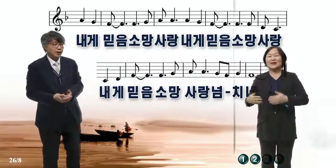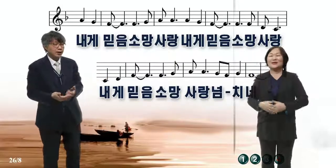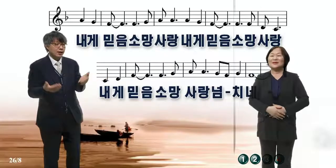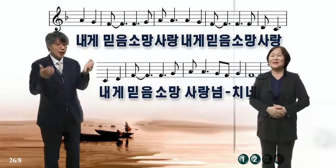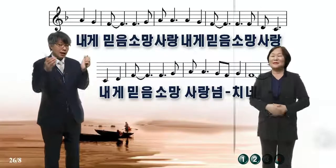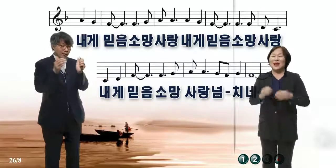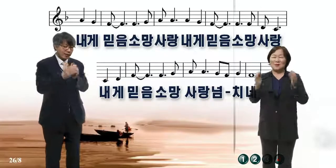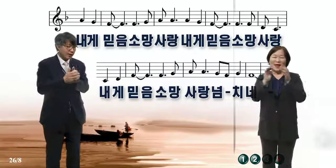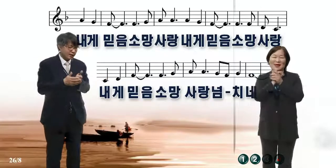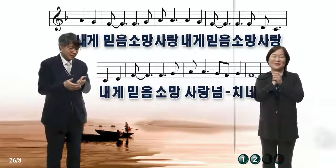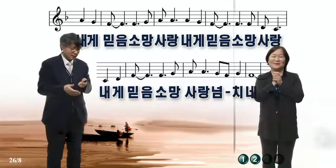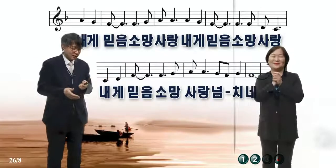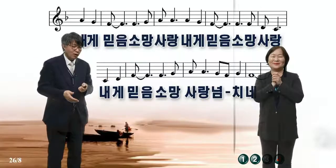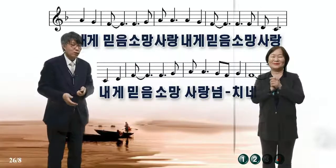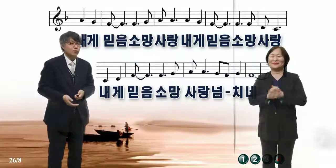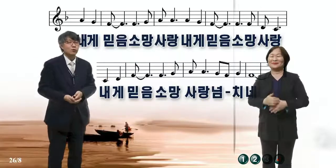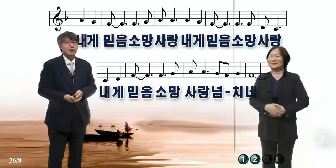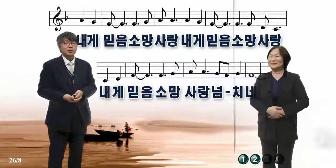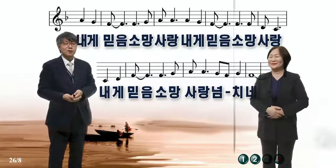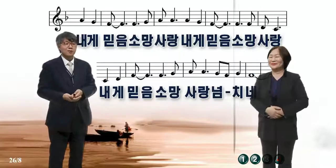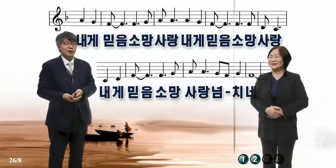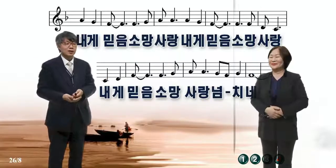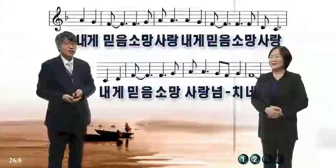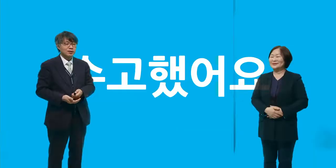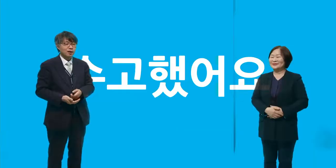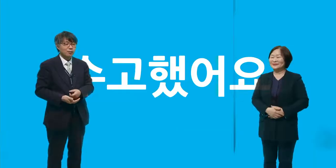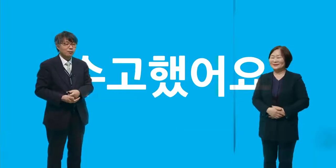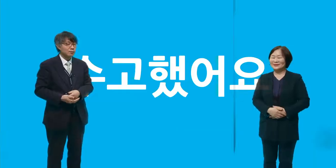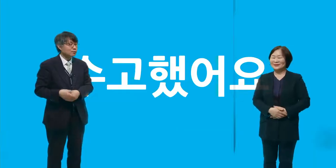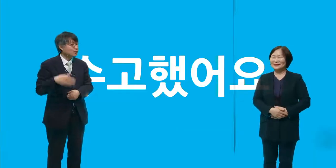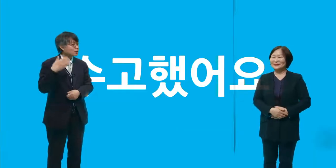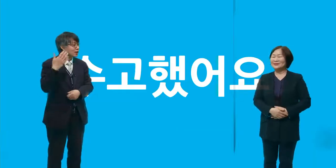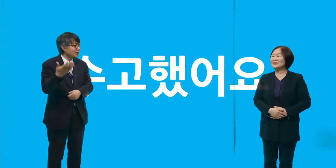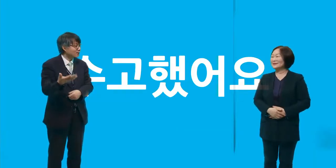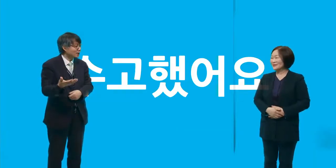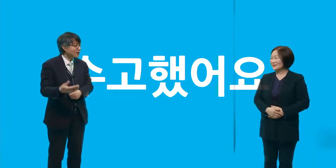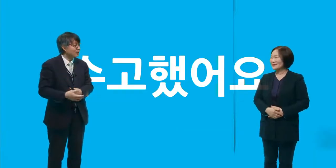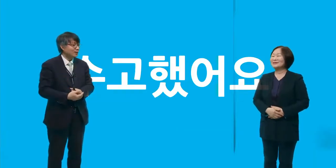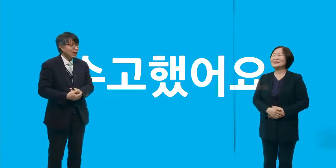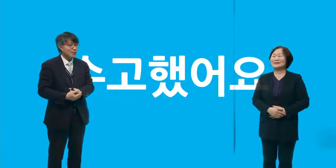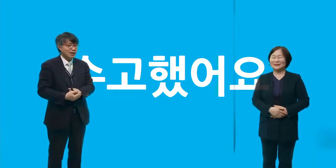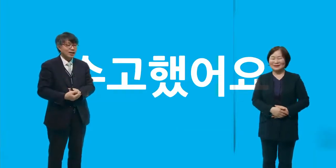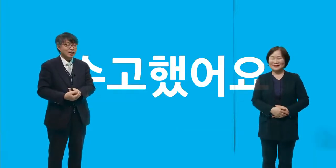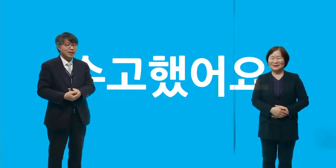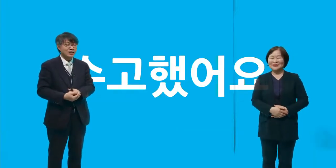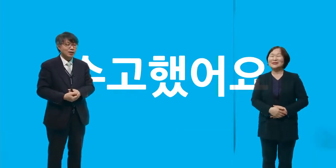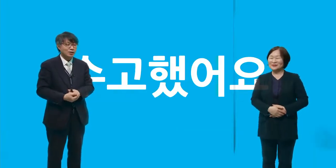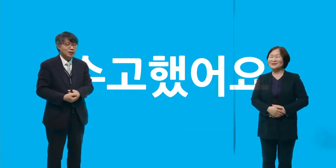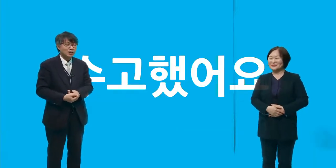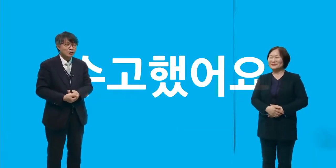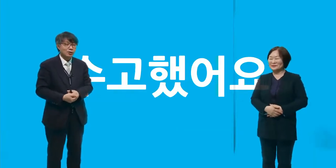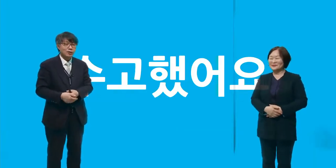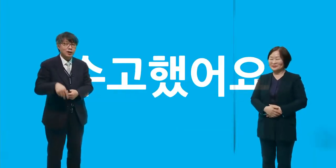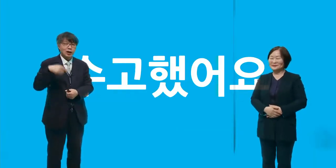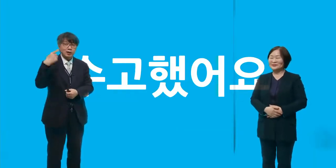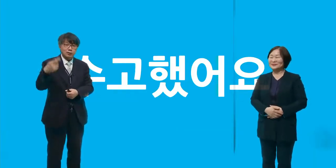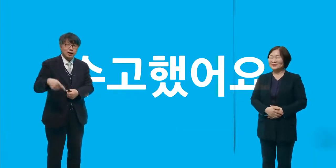넘치네. 아멘. 아우, 수고 많으셨습니다. 제가 보진 않았지만 아마 잘 따라 하신 거라고 생각이 들고요. 계속